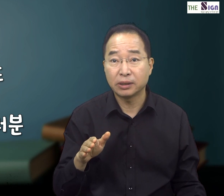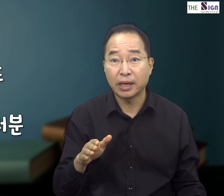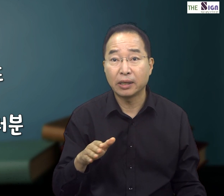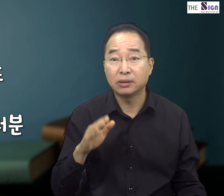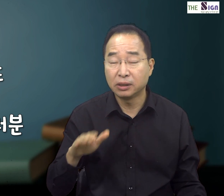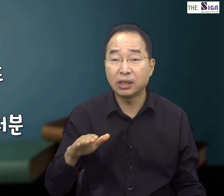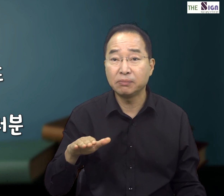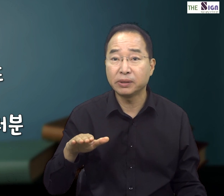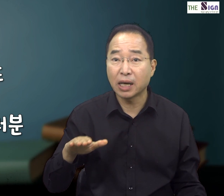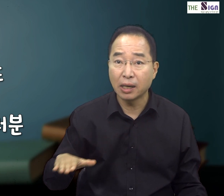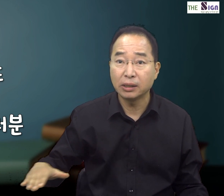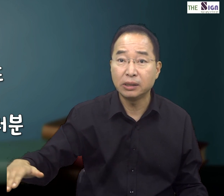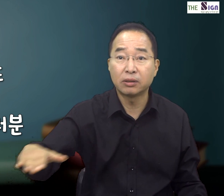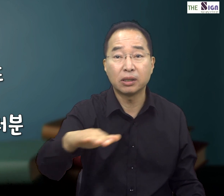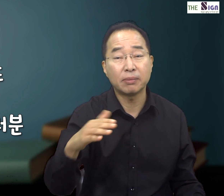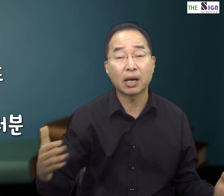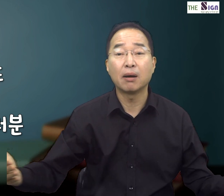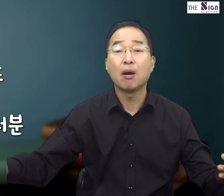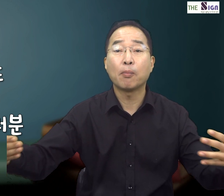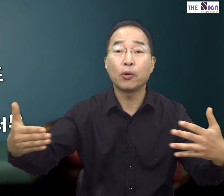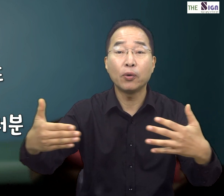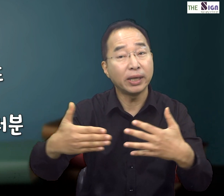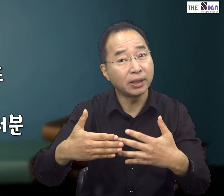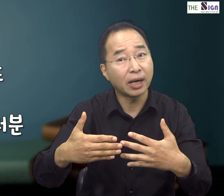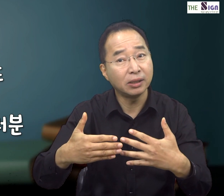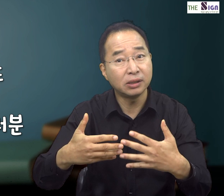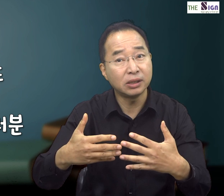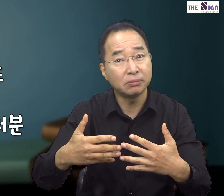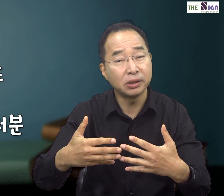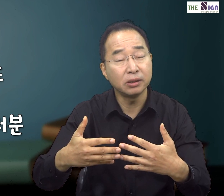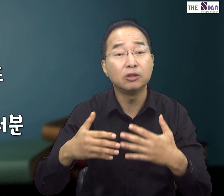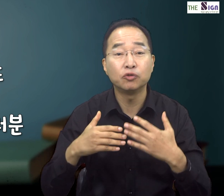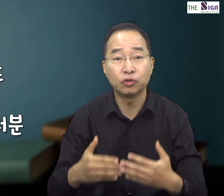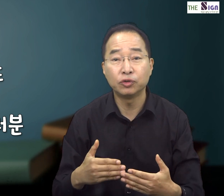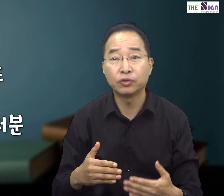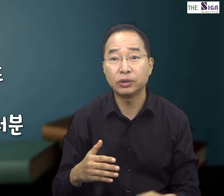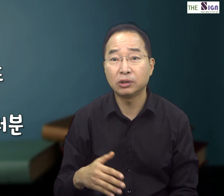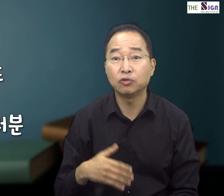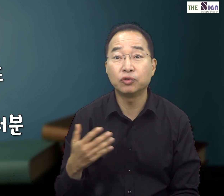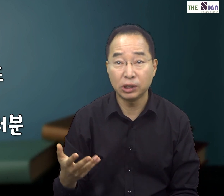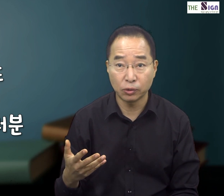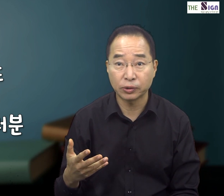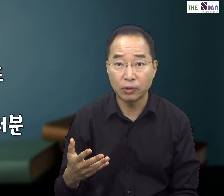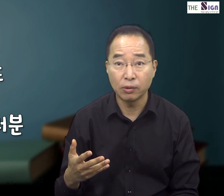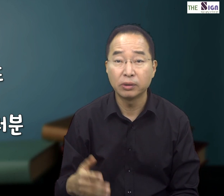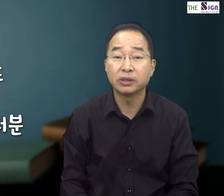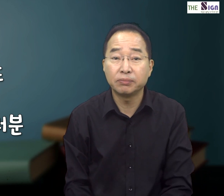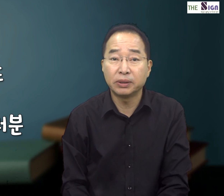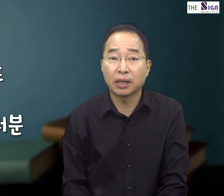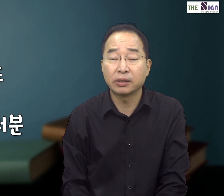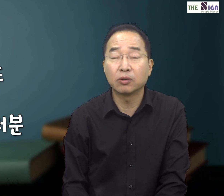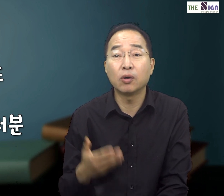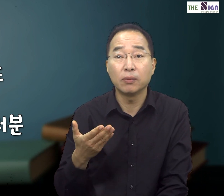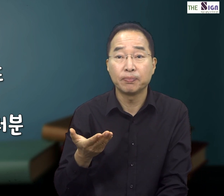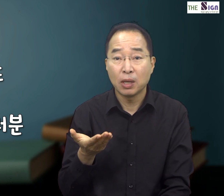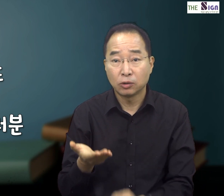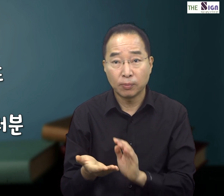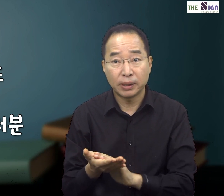쓰는데 느낌상 이렇게 되면 약간 포용한다라는 느낌을 줄 수 있는 우리로서 씁니다. 그리고 손바닥